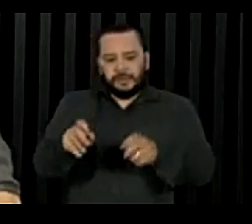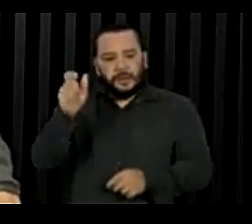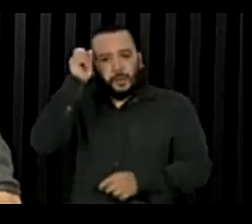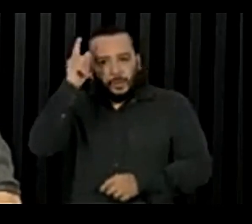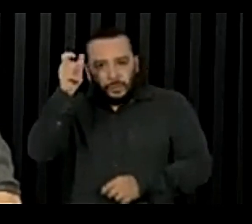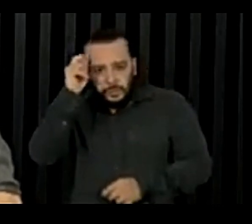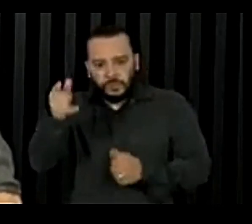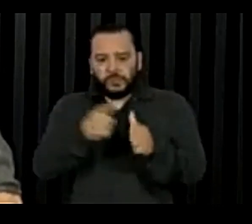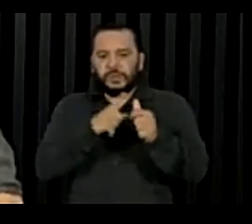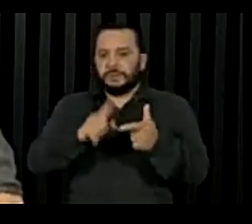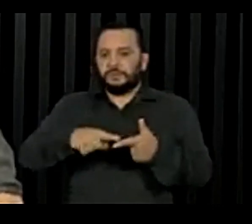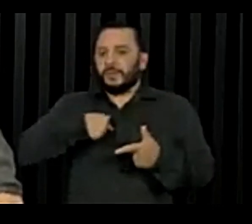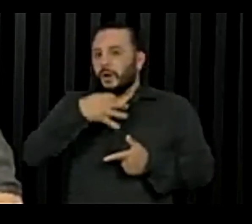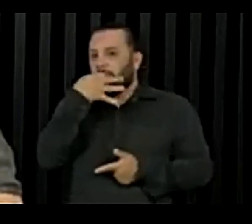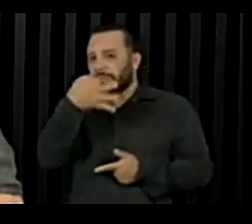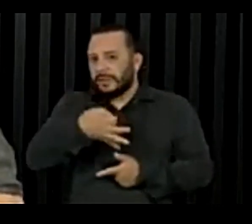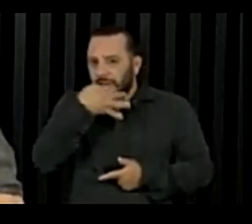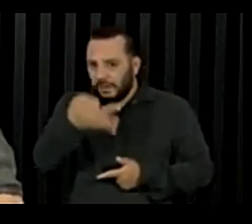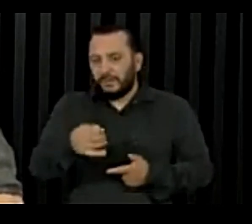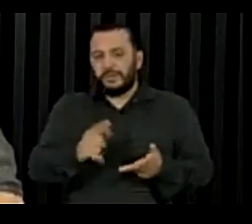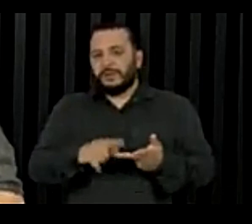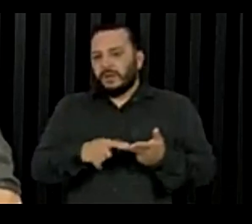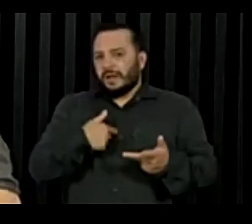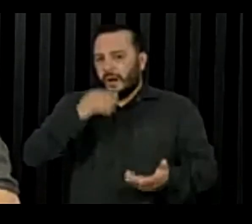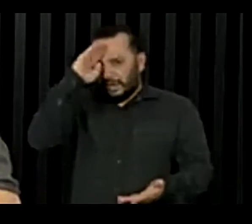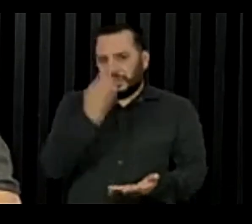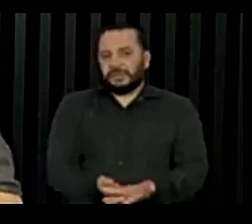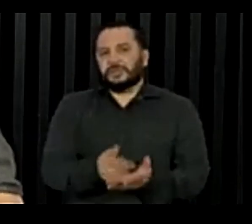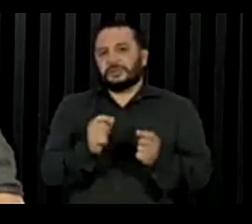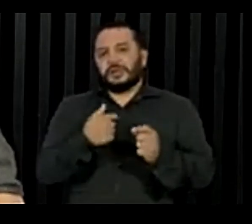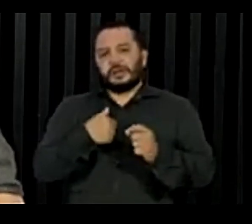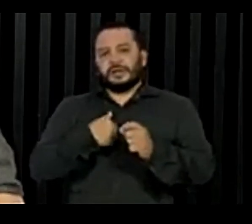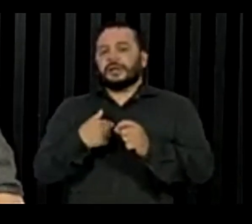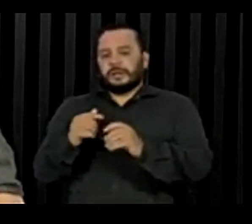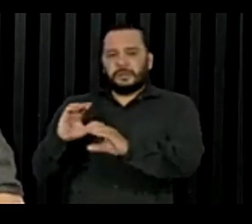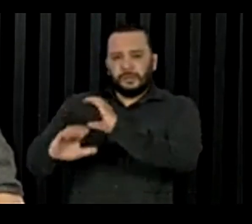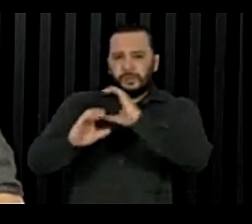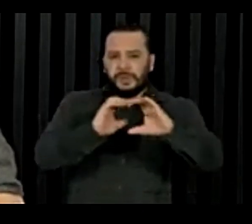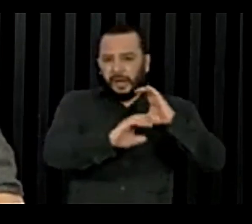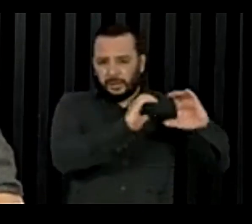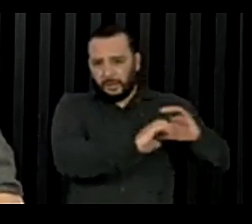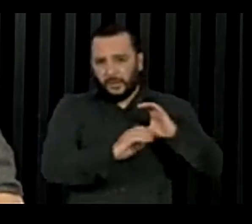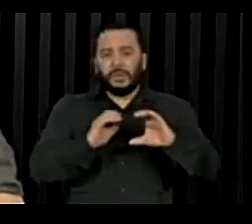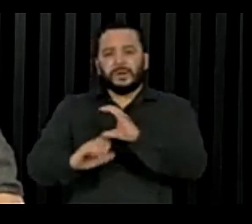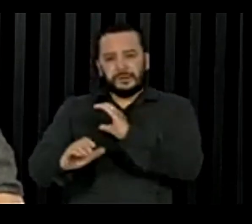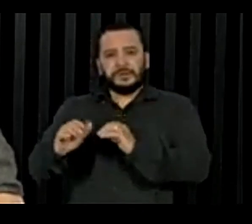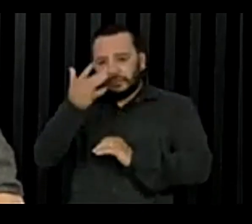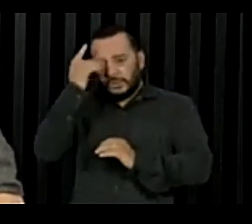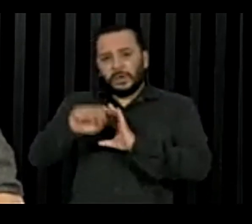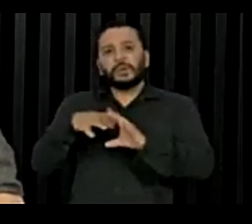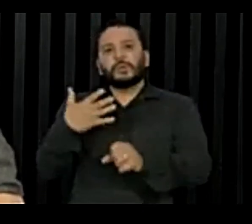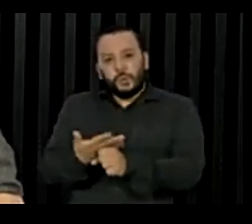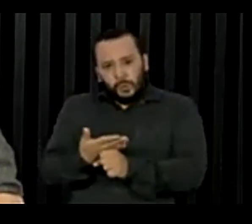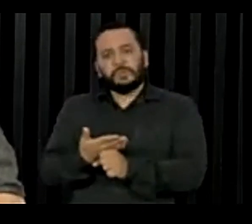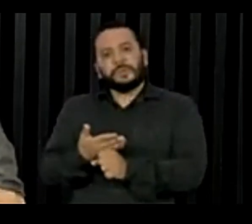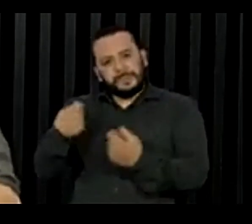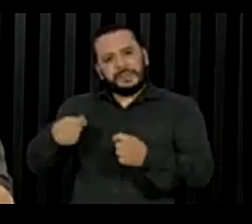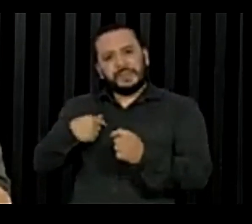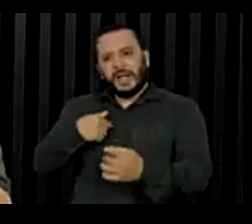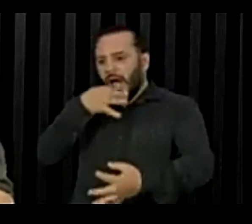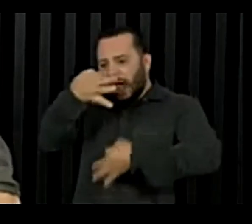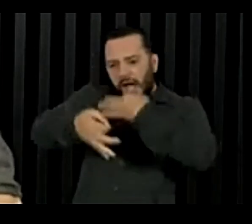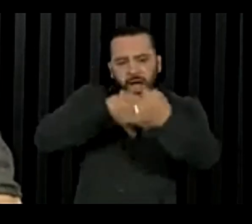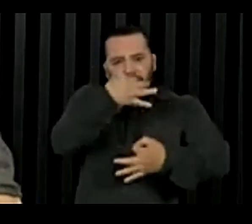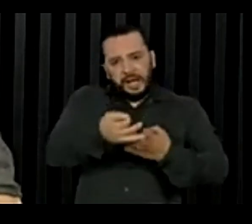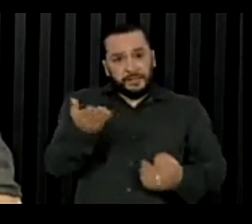à opinião, e eu torço muito para que esses comunicadores comecem a falar mais. A gente teve durante o período militar,